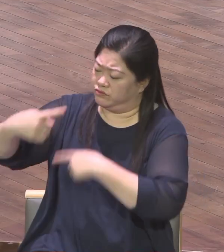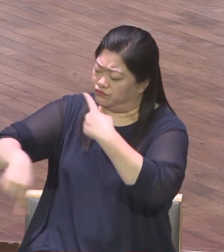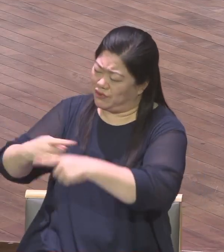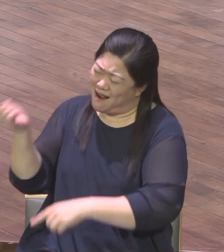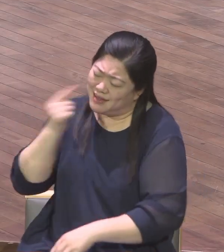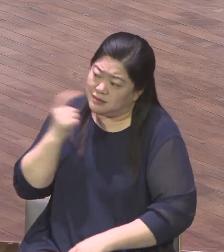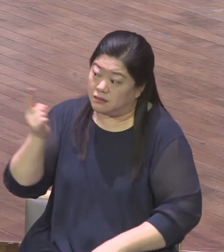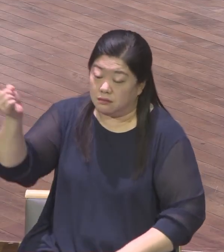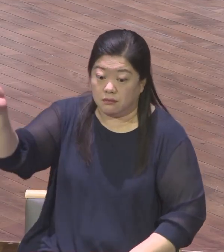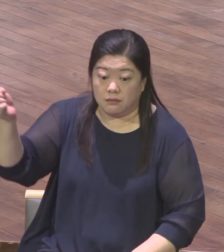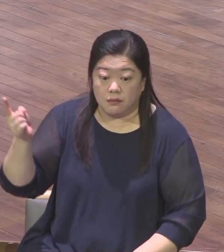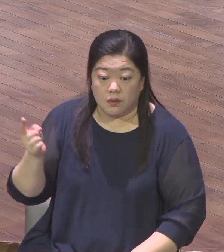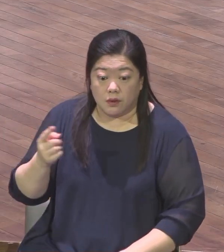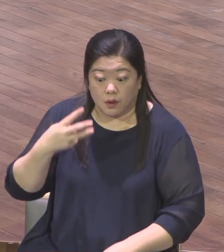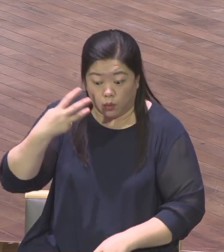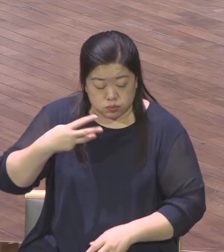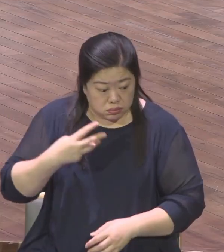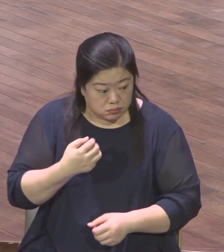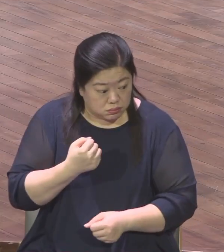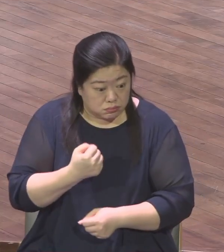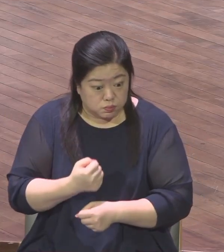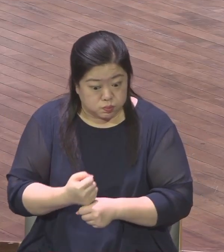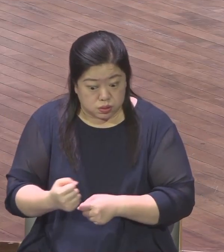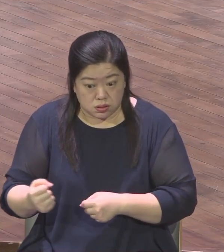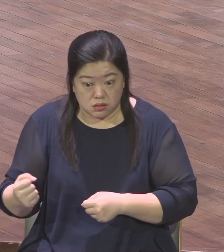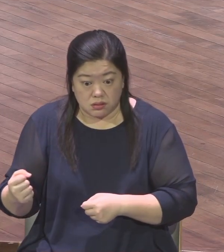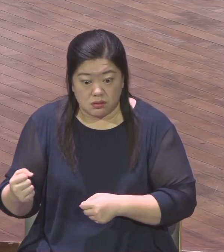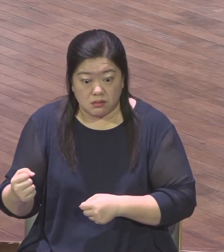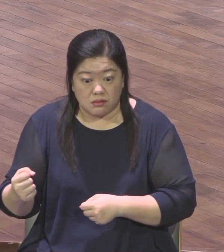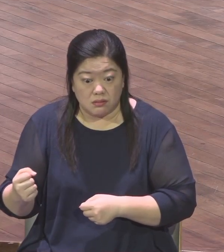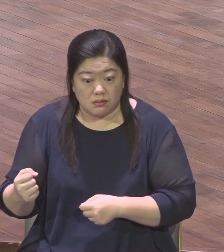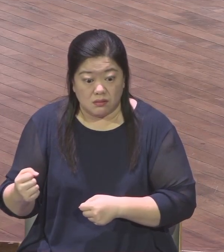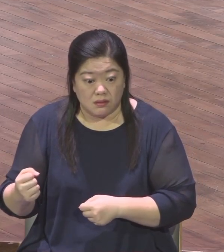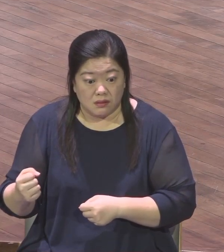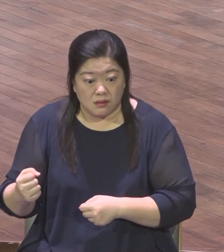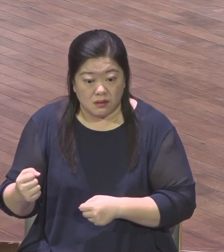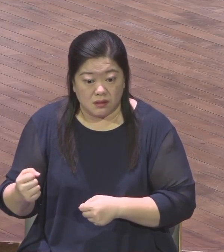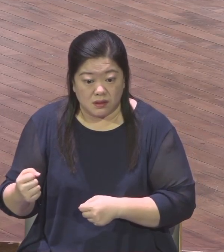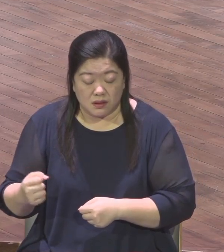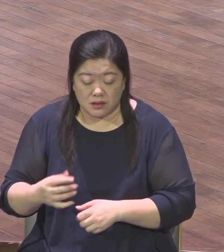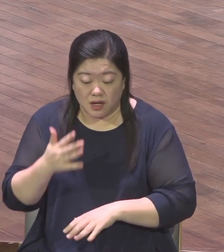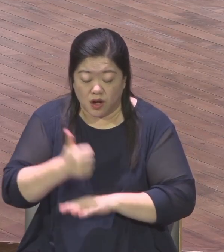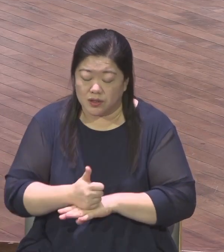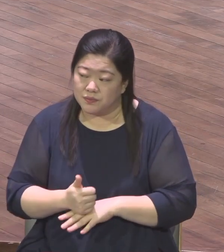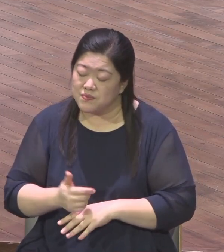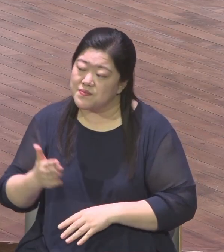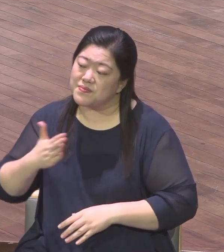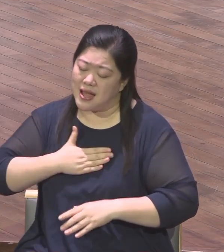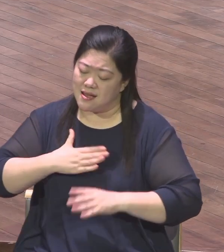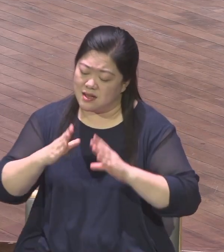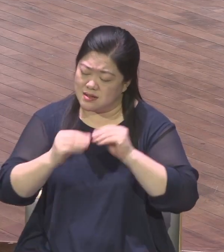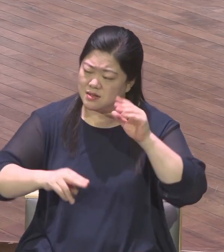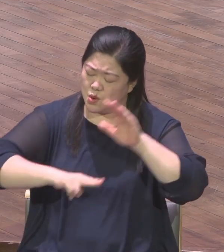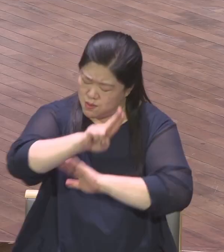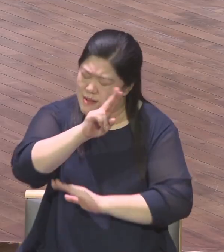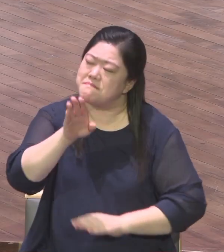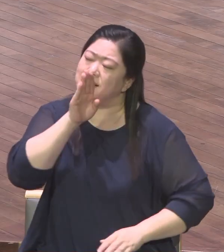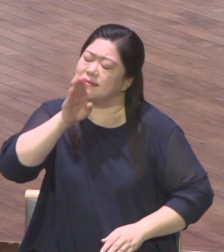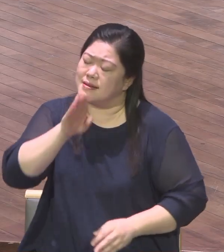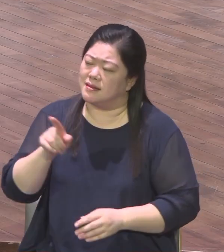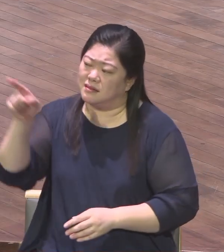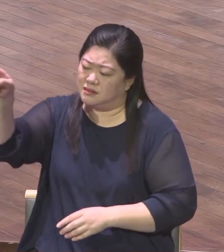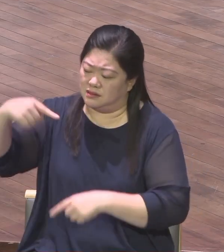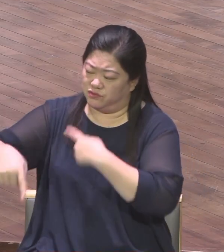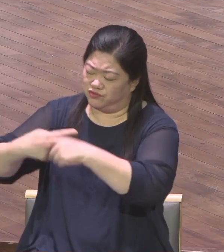그리고 결국 자신들의 행위가 하나님의 뜻에 따른 것처럼 보이기 위해서